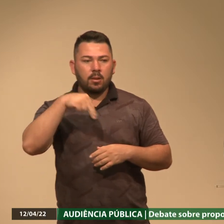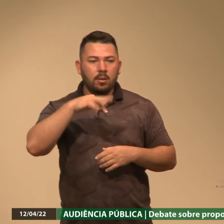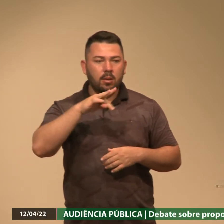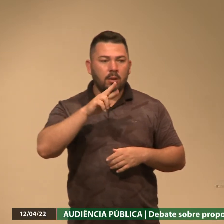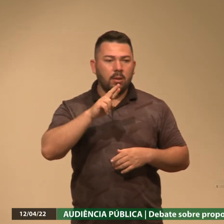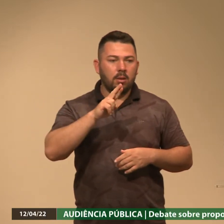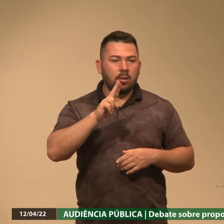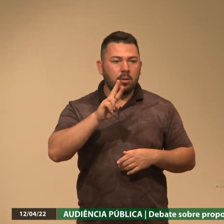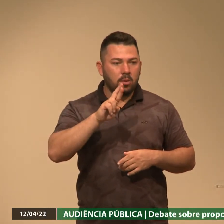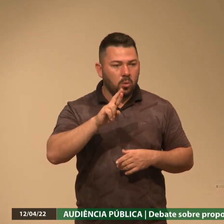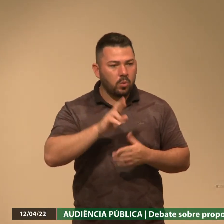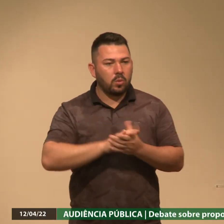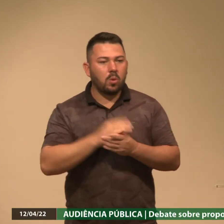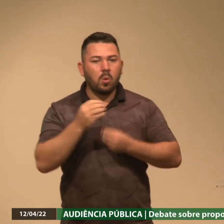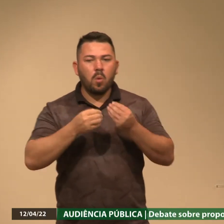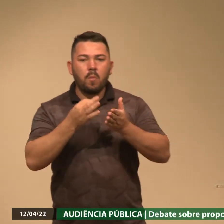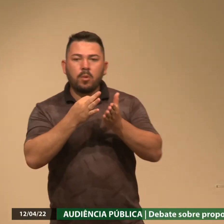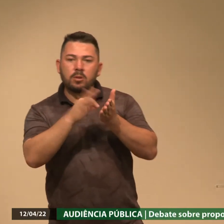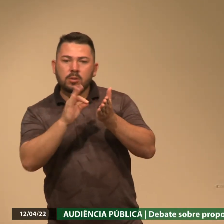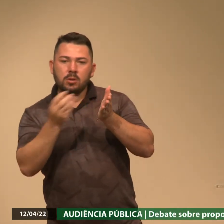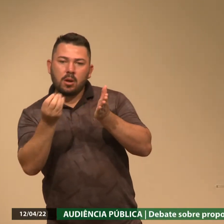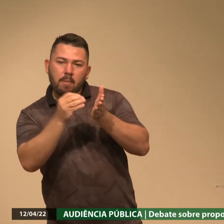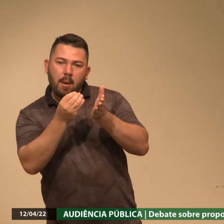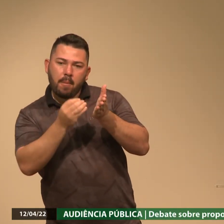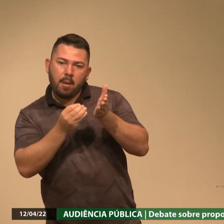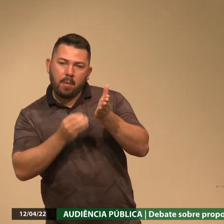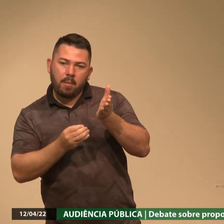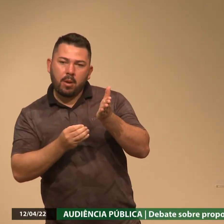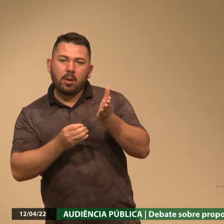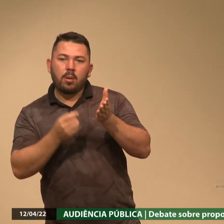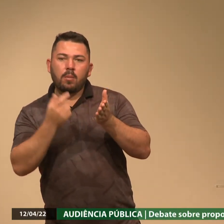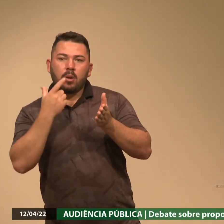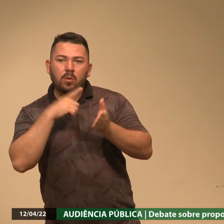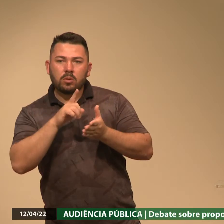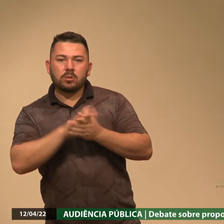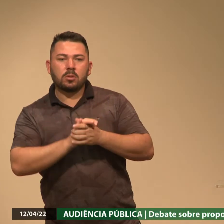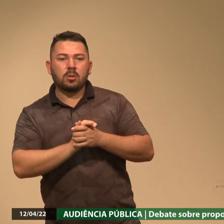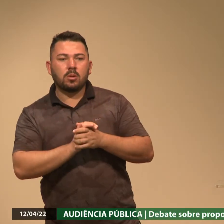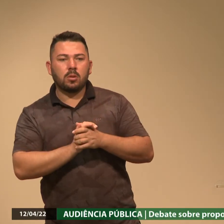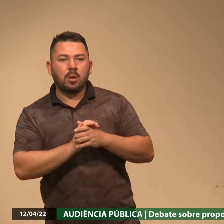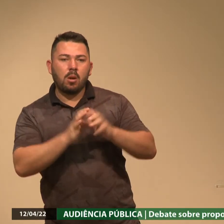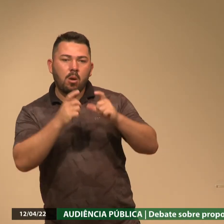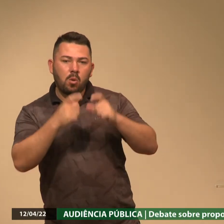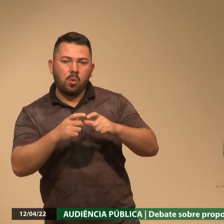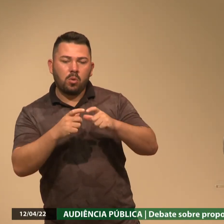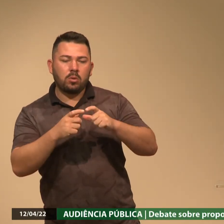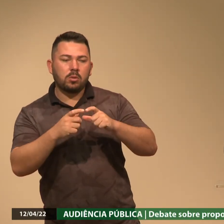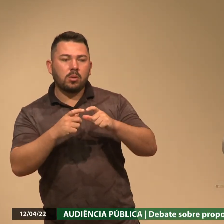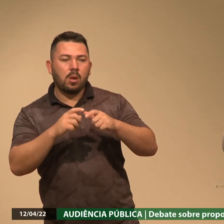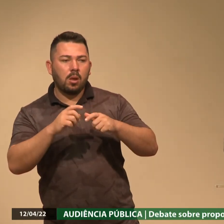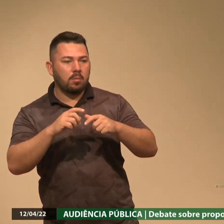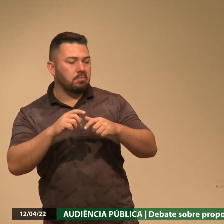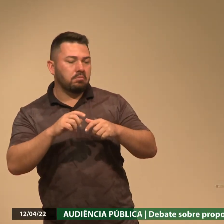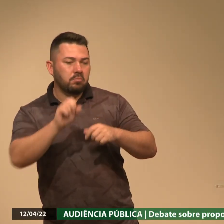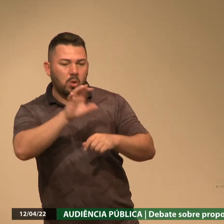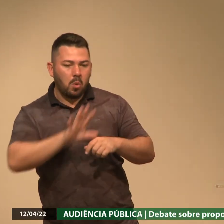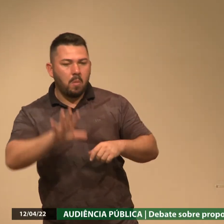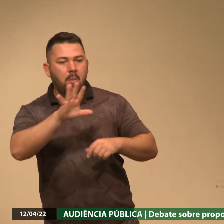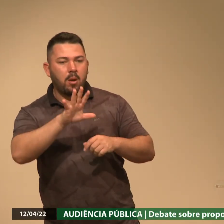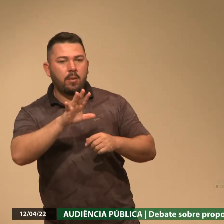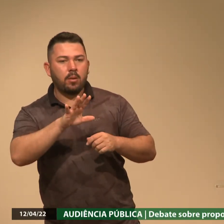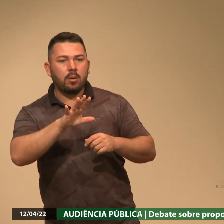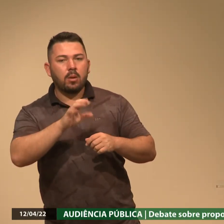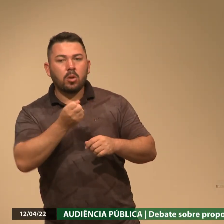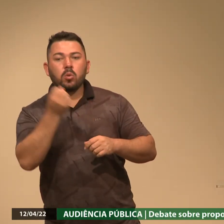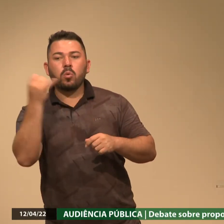um tutorial meus como escrever o seu estabelecimento lá para que você possa ser localizado nesse mapa e que em cima